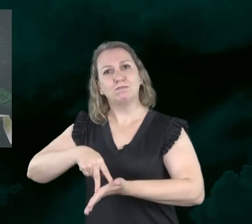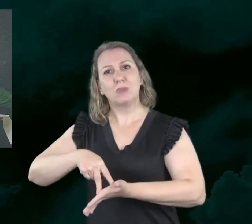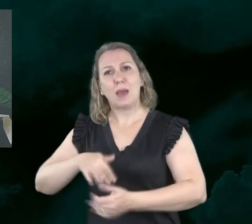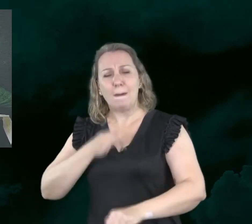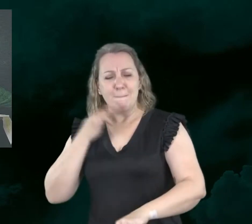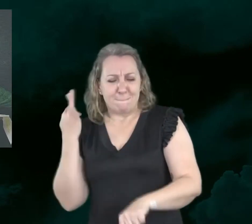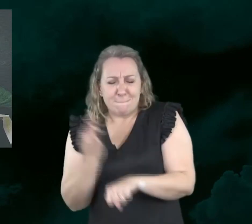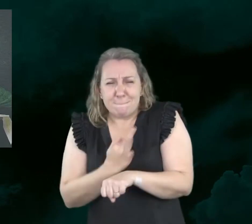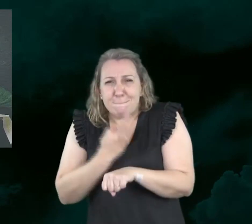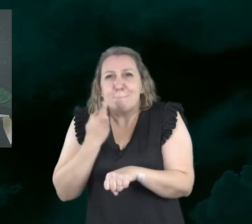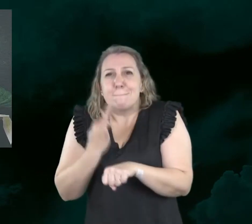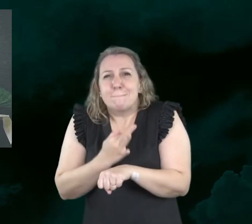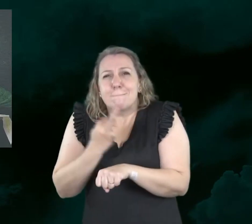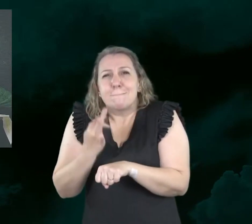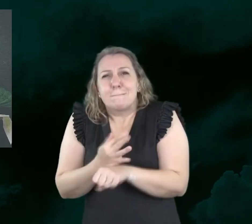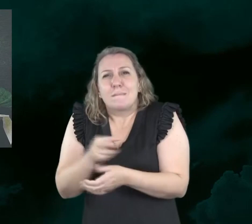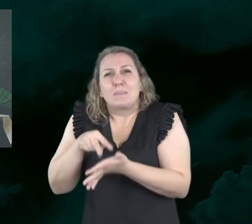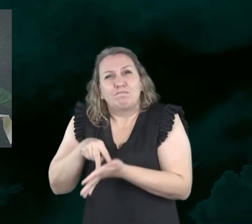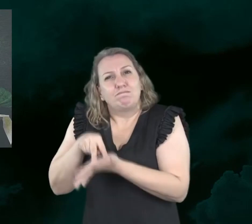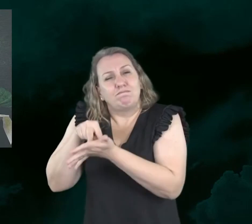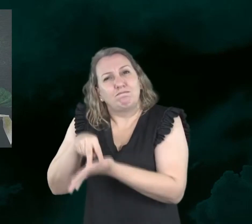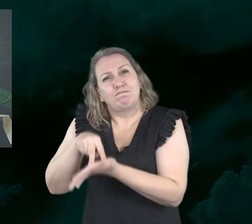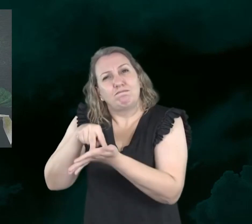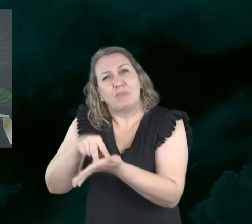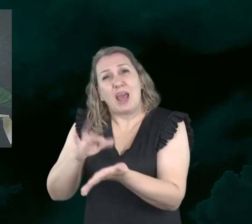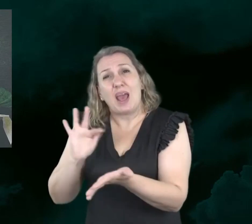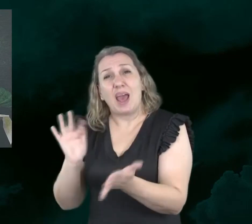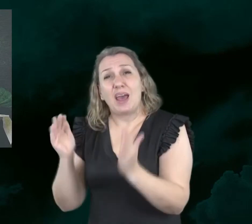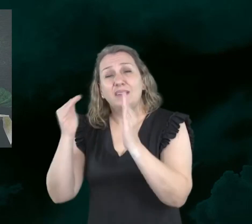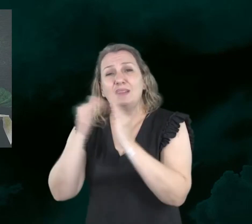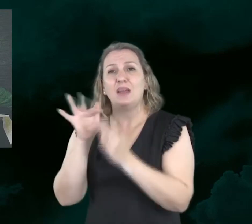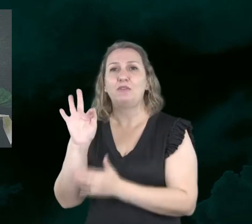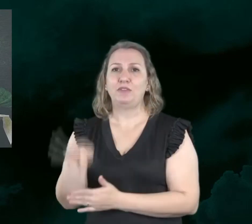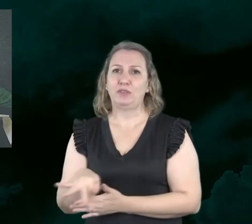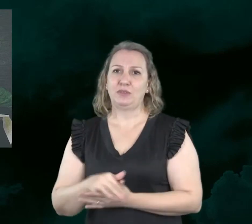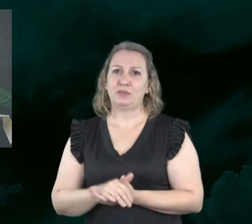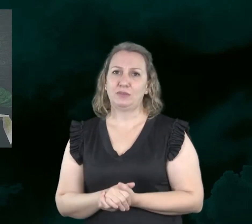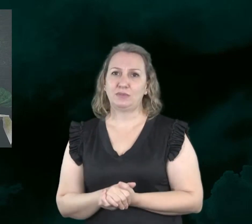como é que é? Hipomane, né? Hipomane, ou